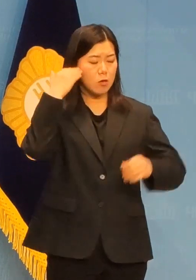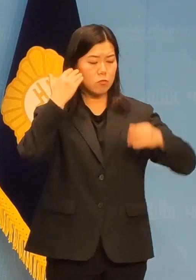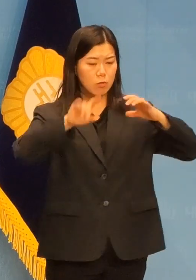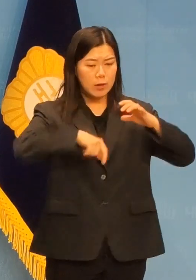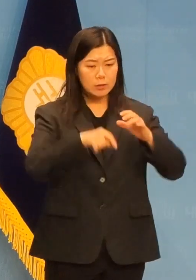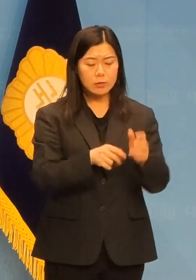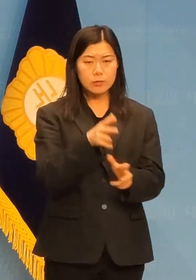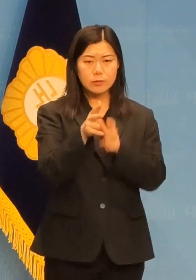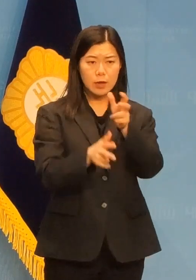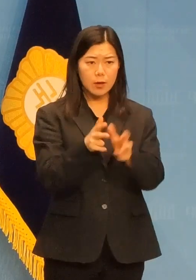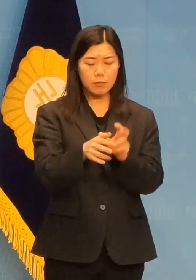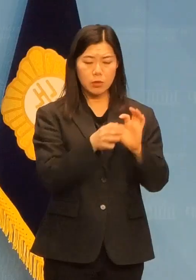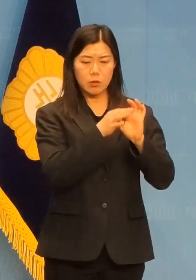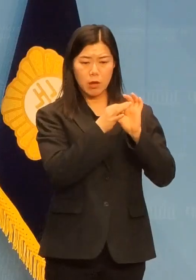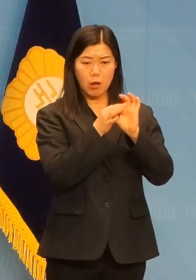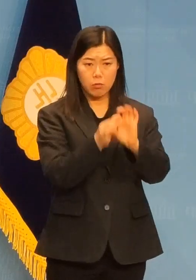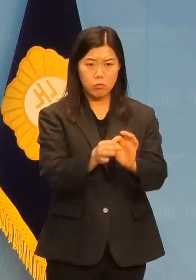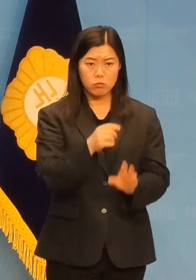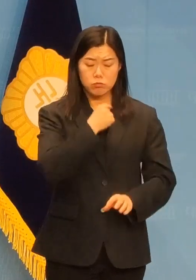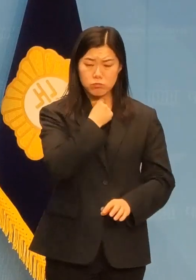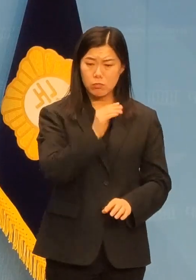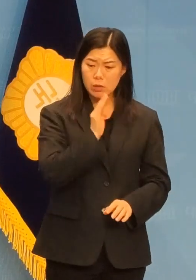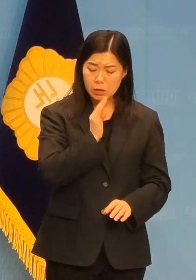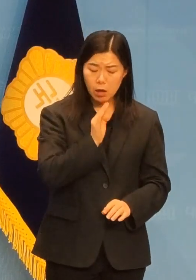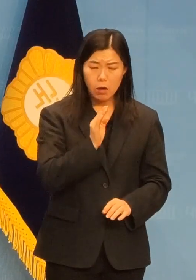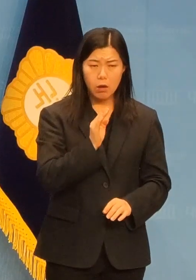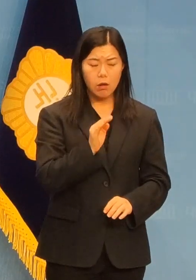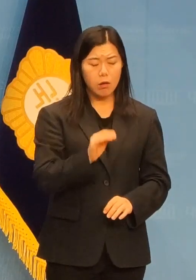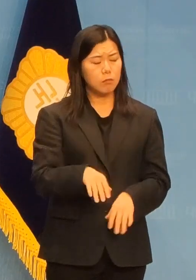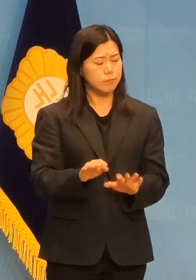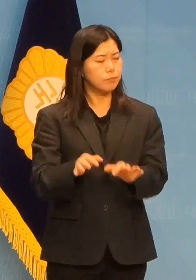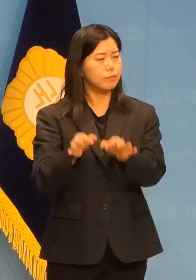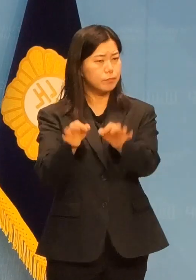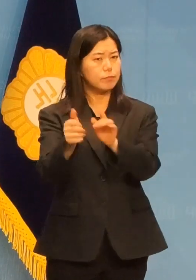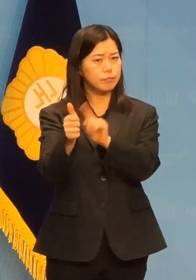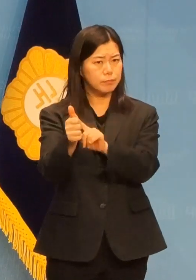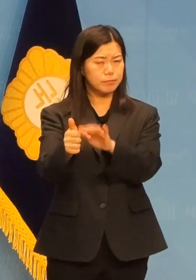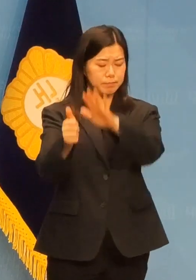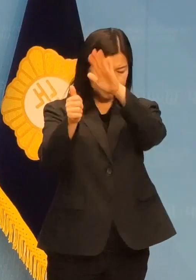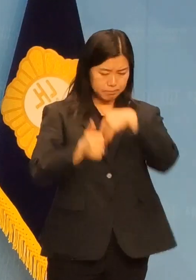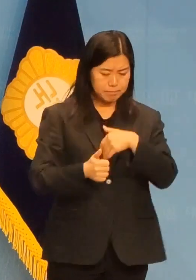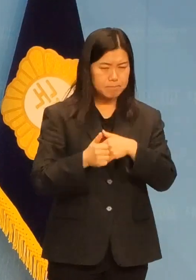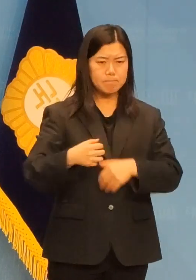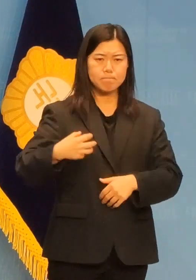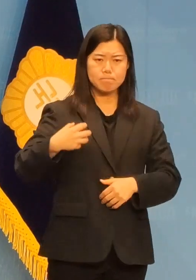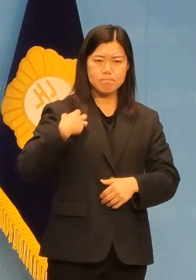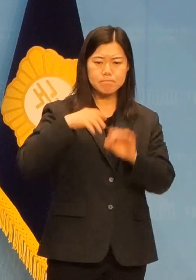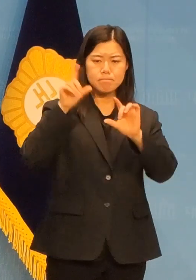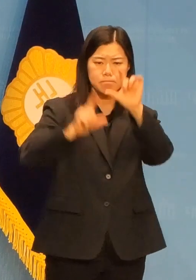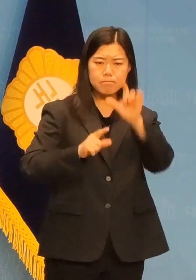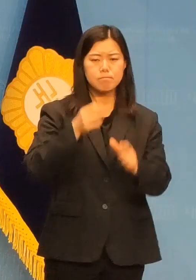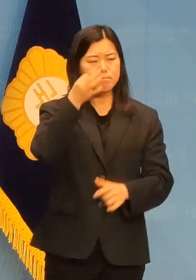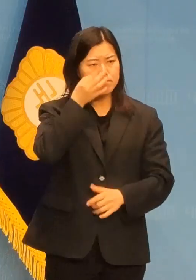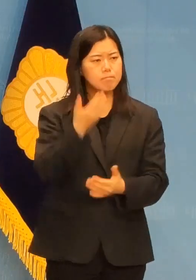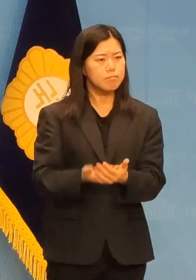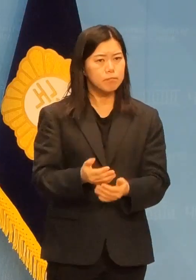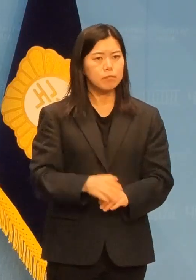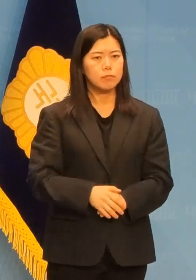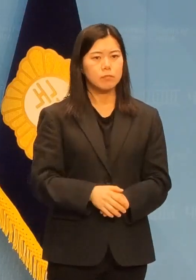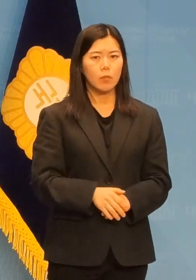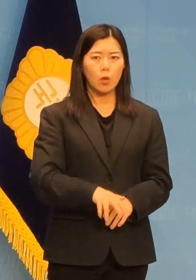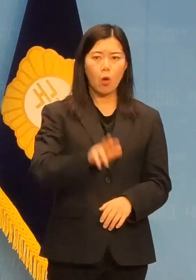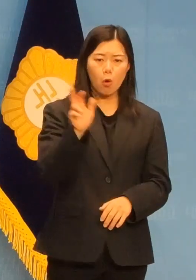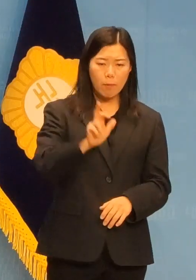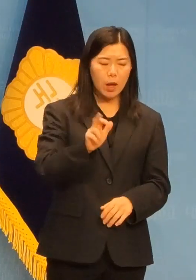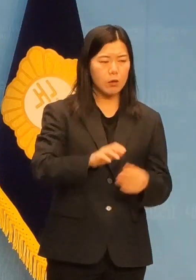한국에서 사업을 계속할 의지가 있어 김범석 의장을 출석시켜 책임을 보여줄 것인지